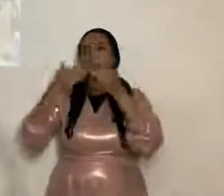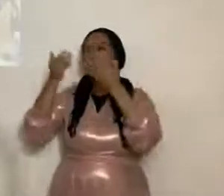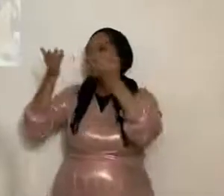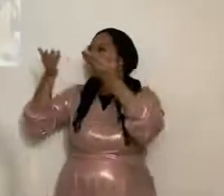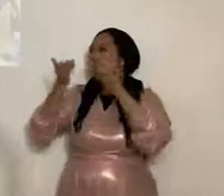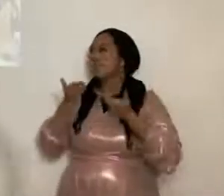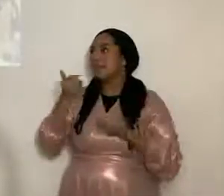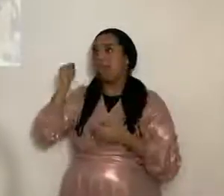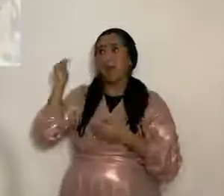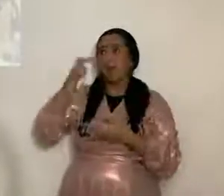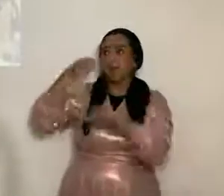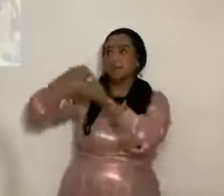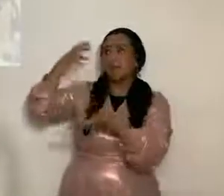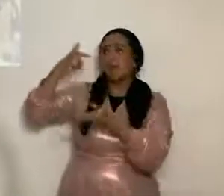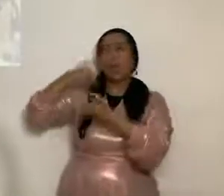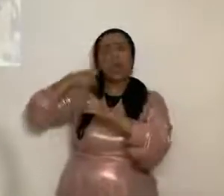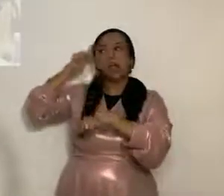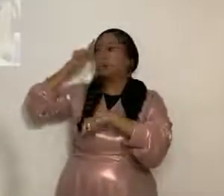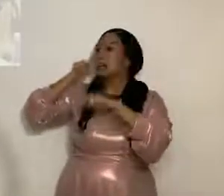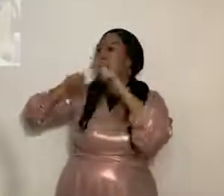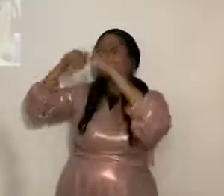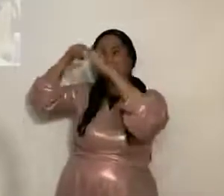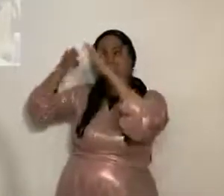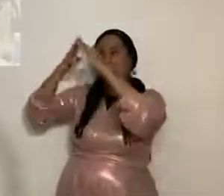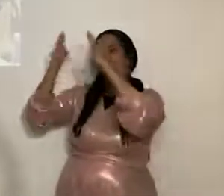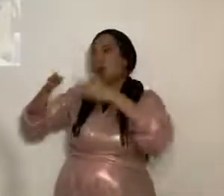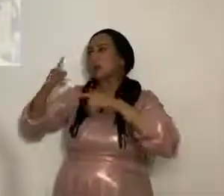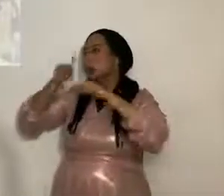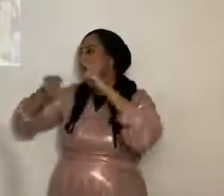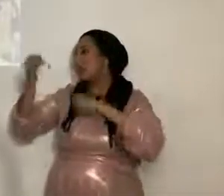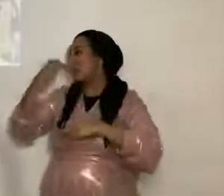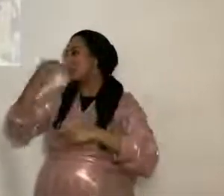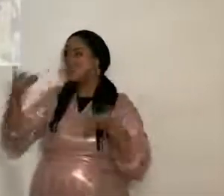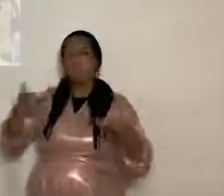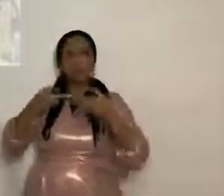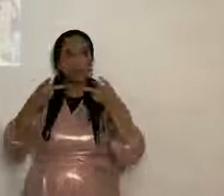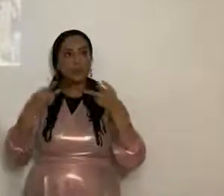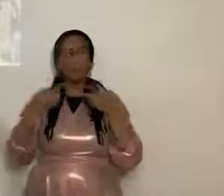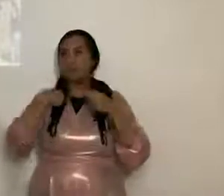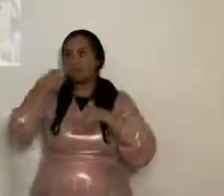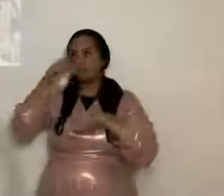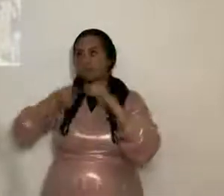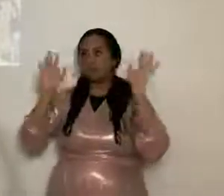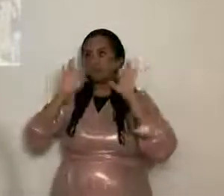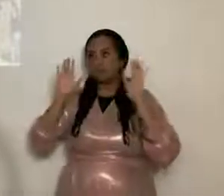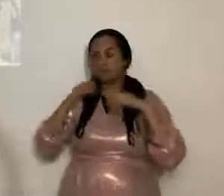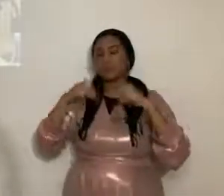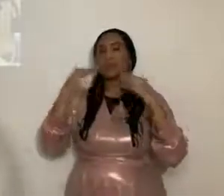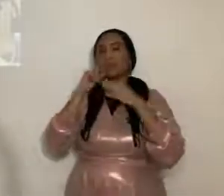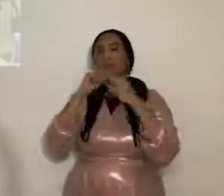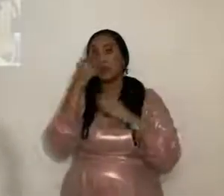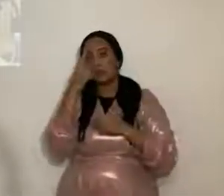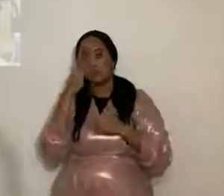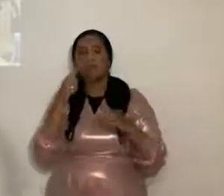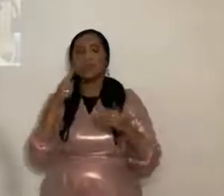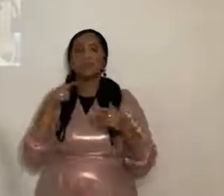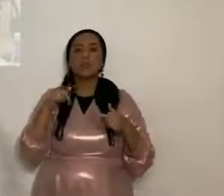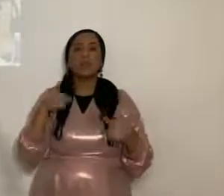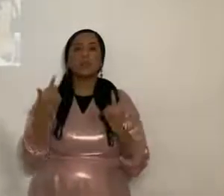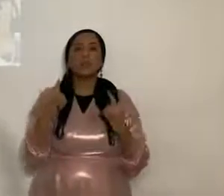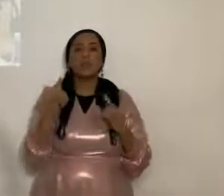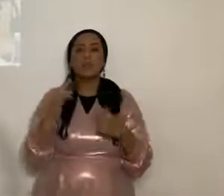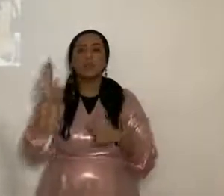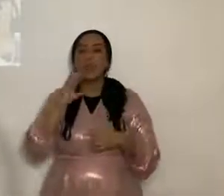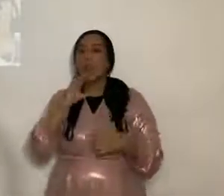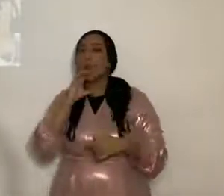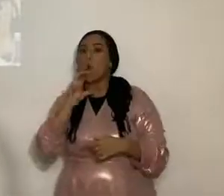casa, no iría contigo, ni comería pan, ni bebería agua en este lugar. Verso 11. Moraba entonces en Betel un